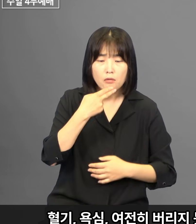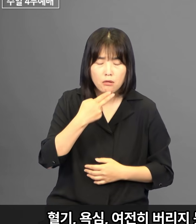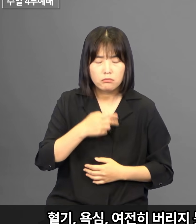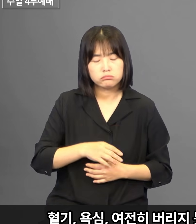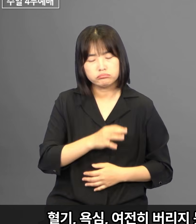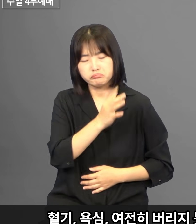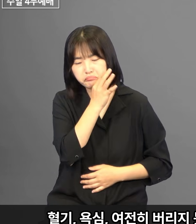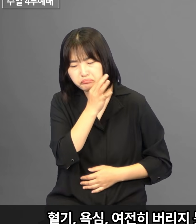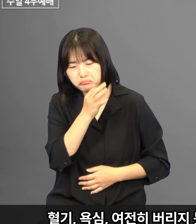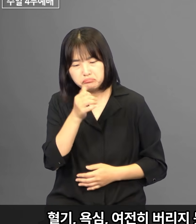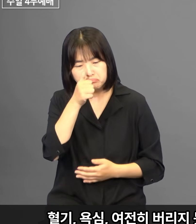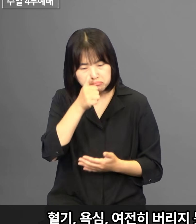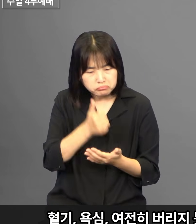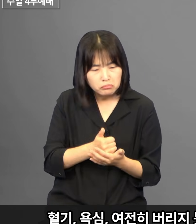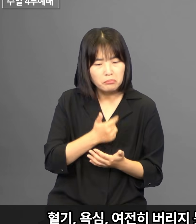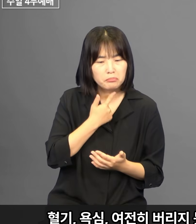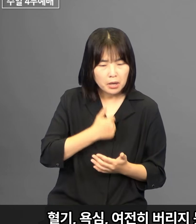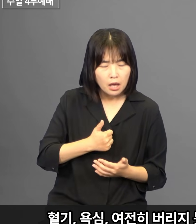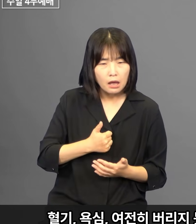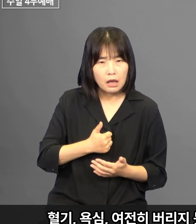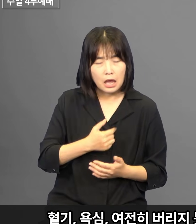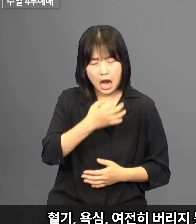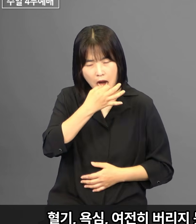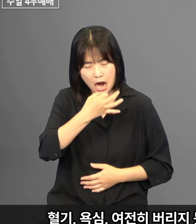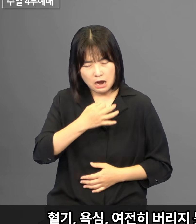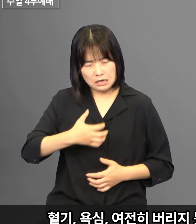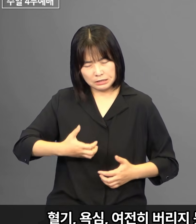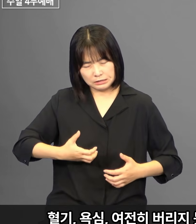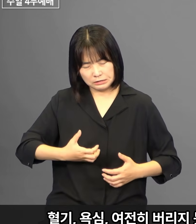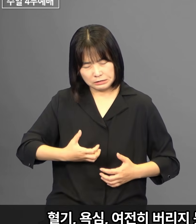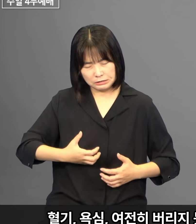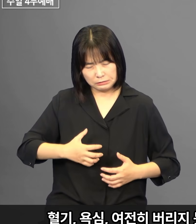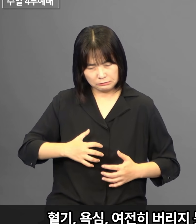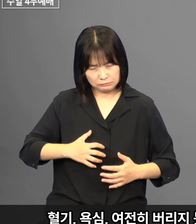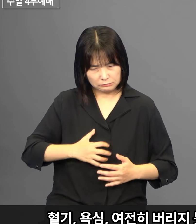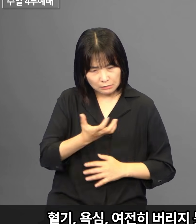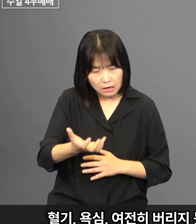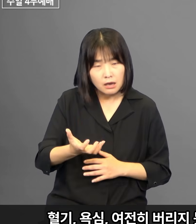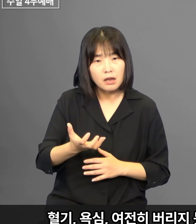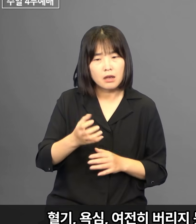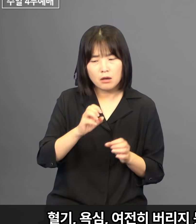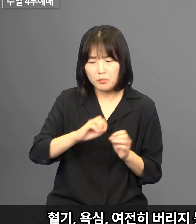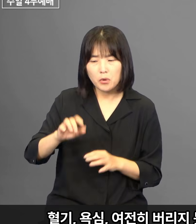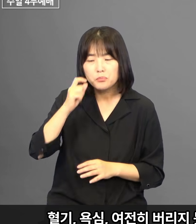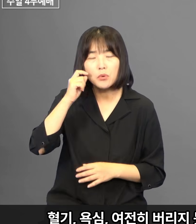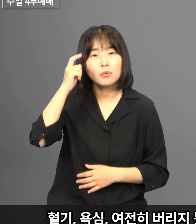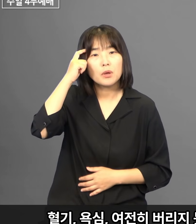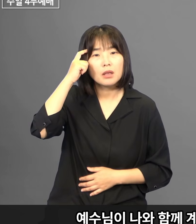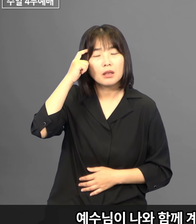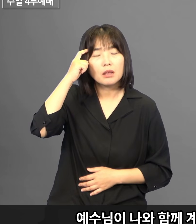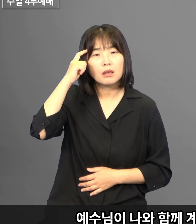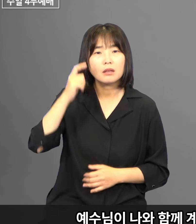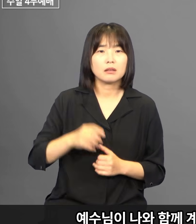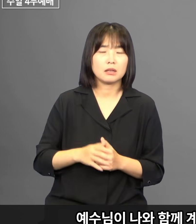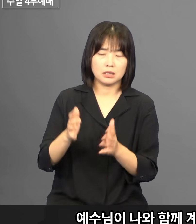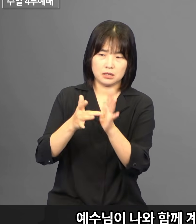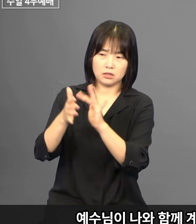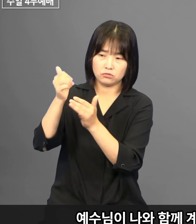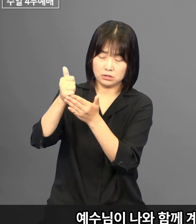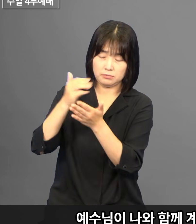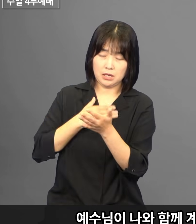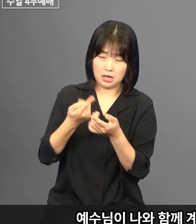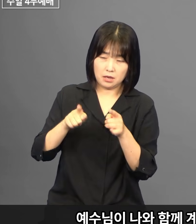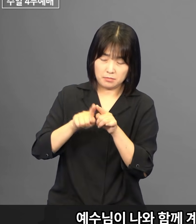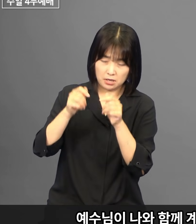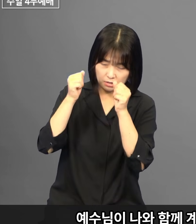혈기, 욕심 여전히 버리지 못하고 있는 이유는 하나밖에 없어요. 예수님이 나와 함께